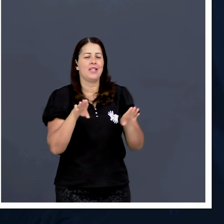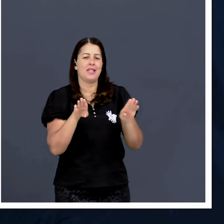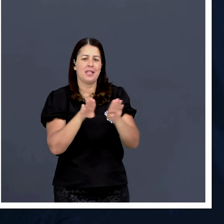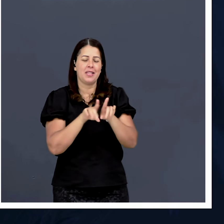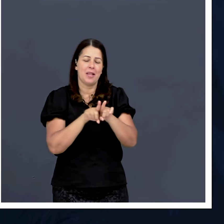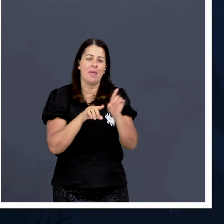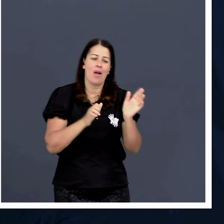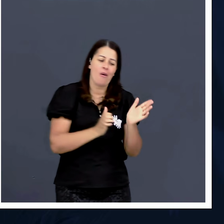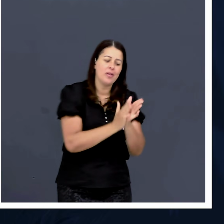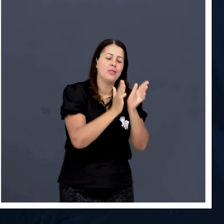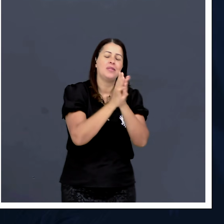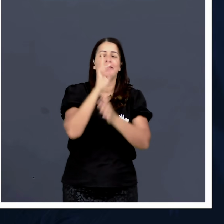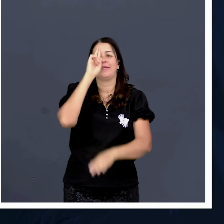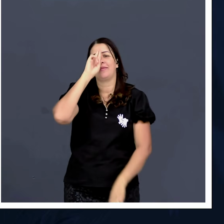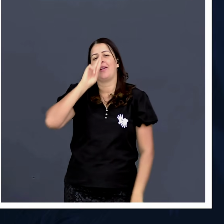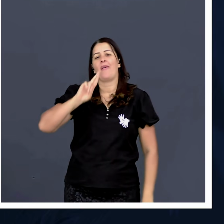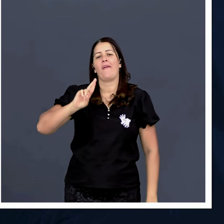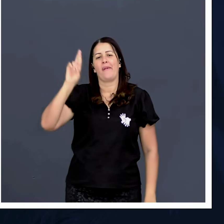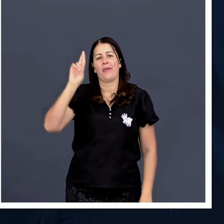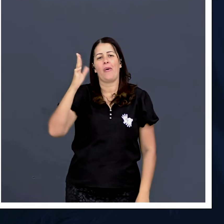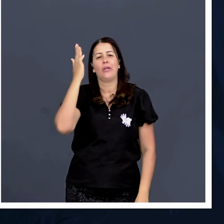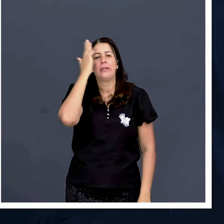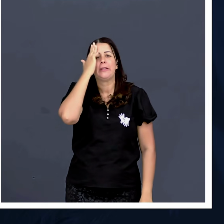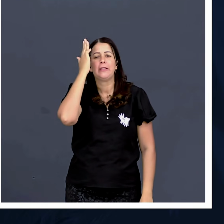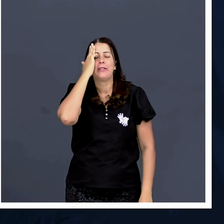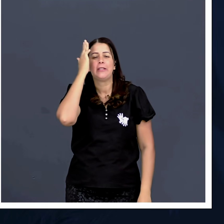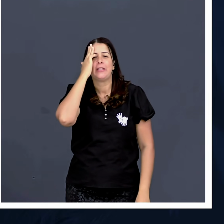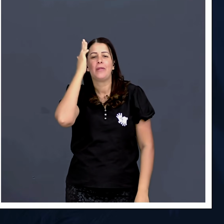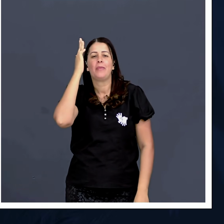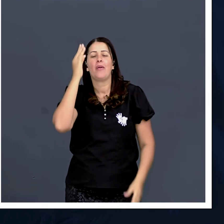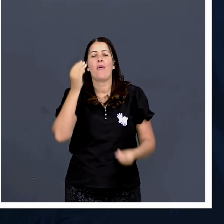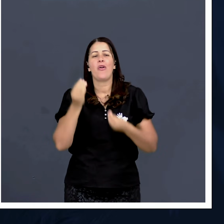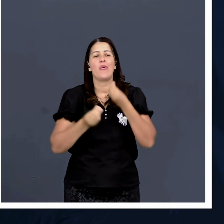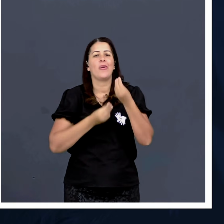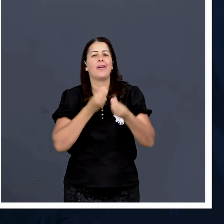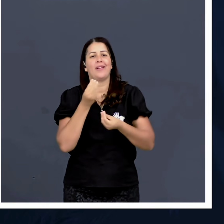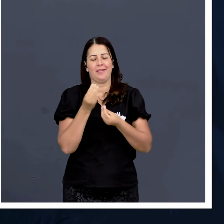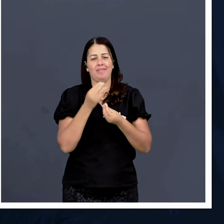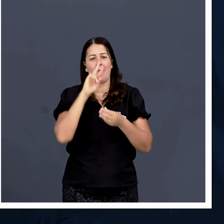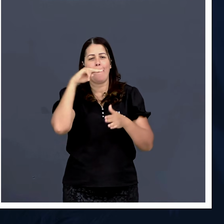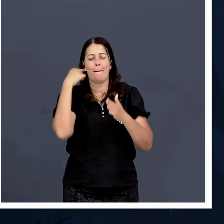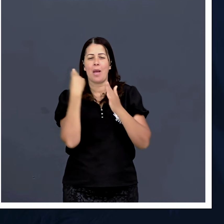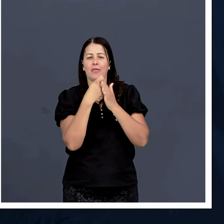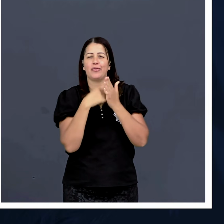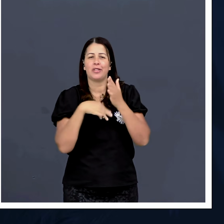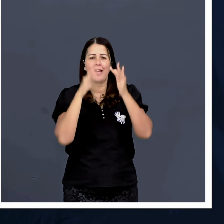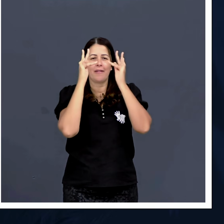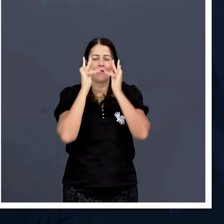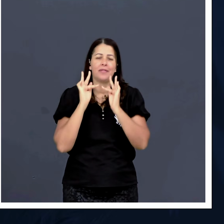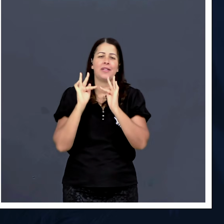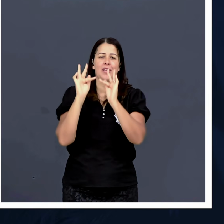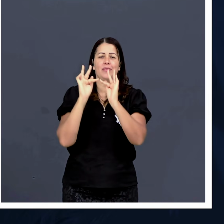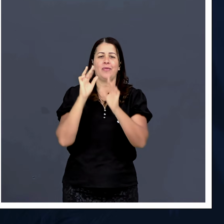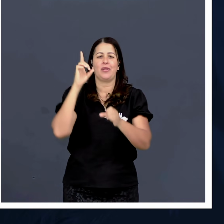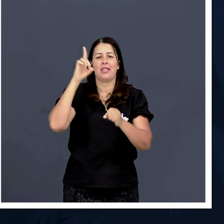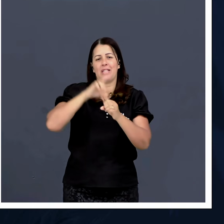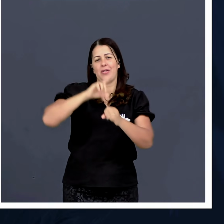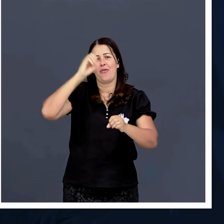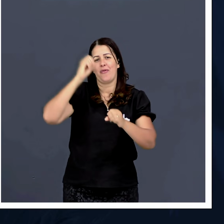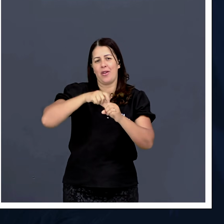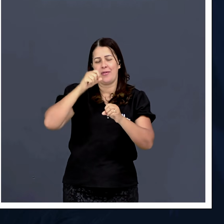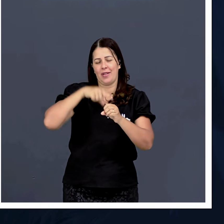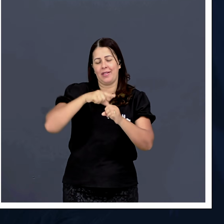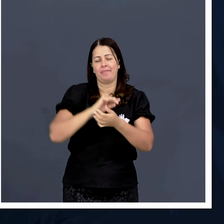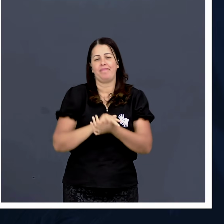ao Senhor com o seu melhor, com entendimento e princípio. Você que é fiel nos dízimos e nas ofertas, o